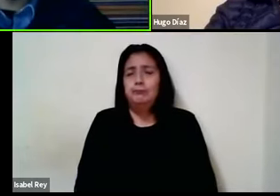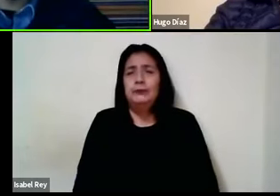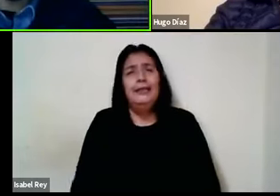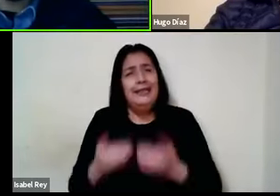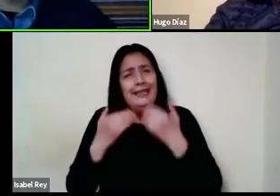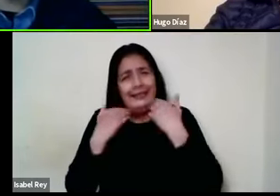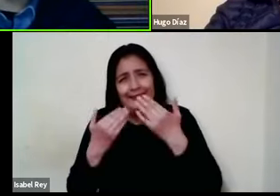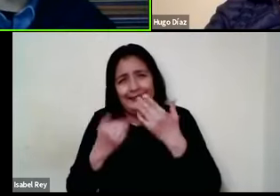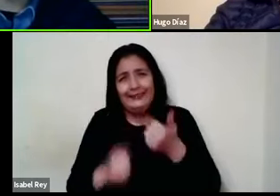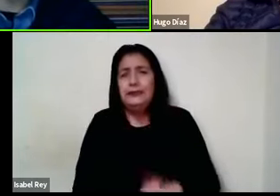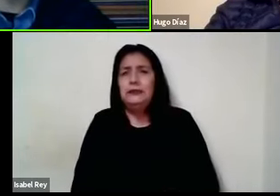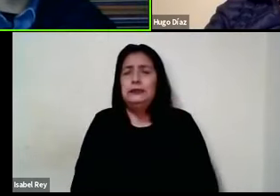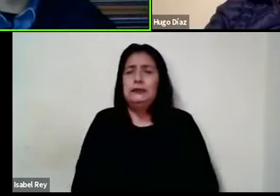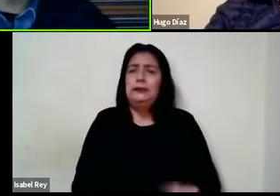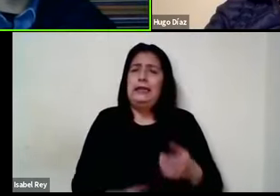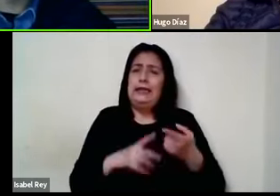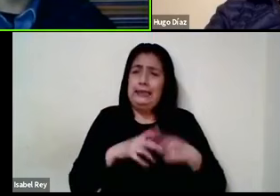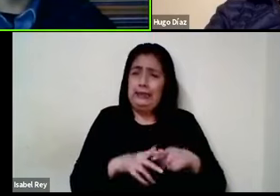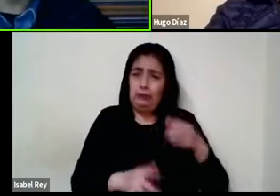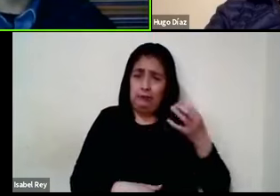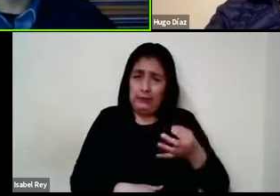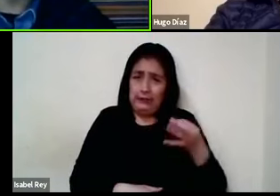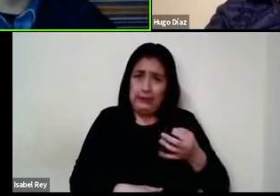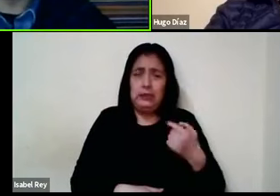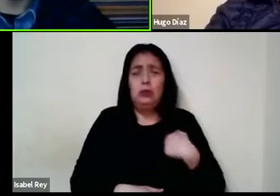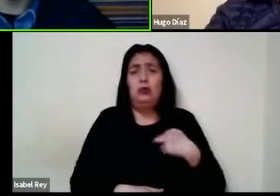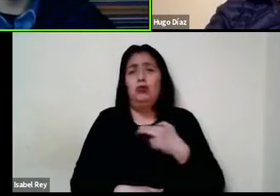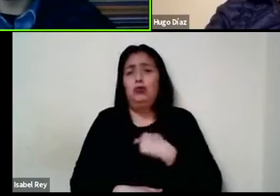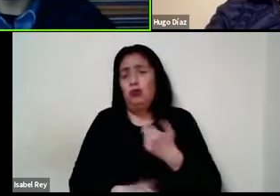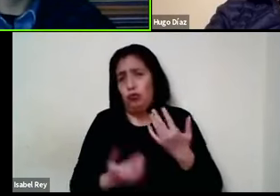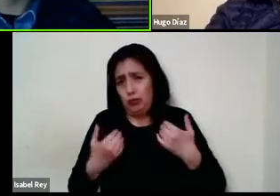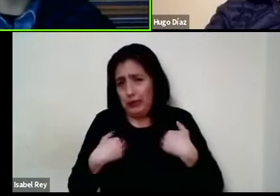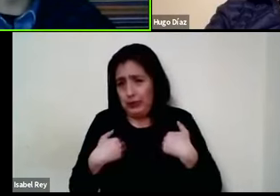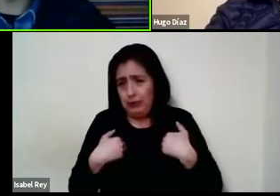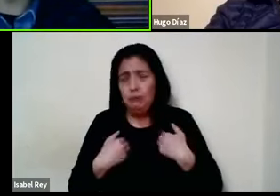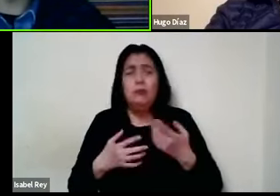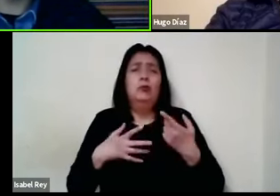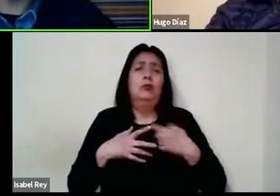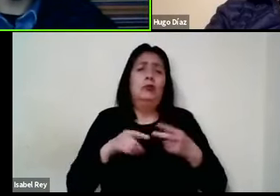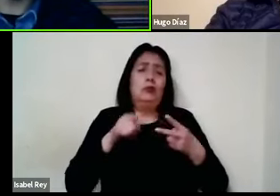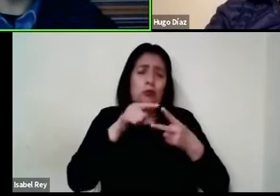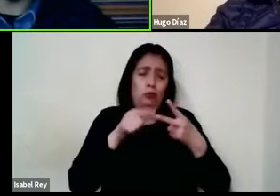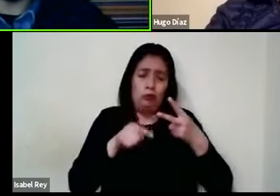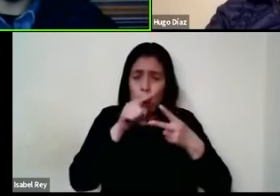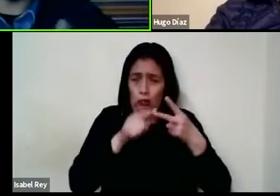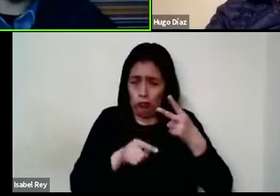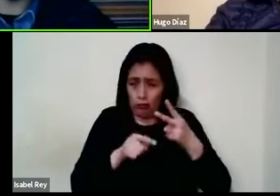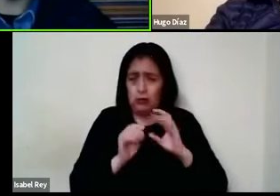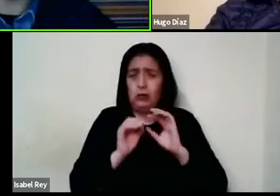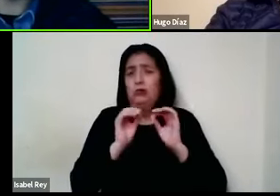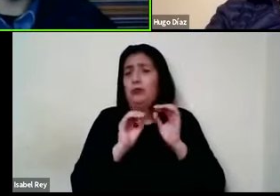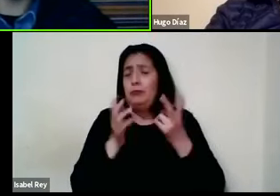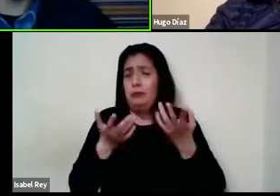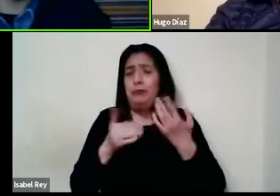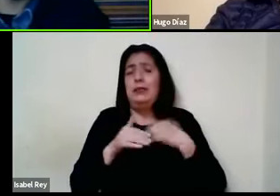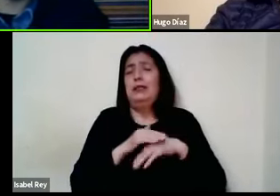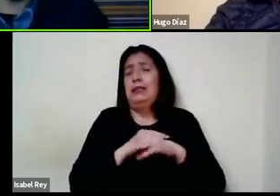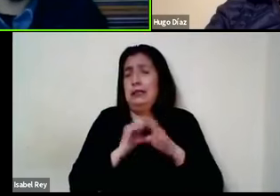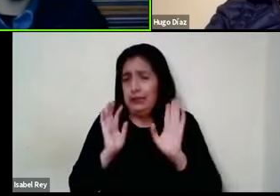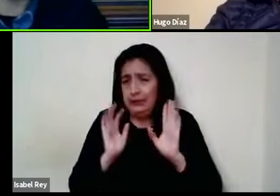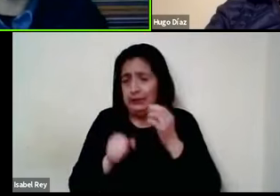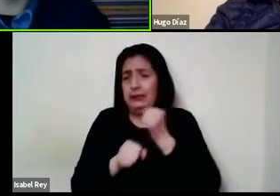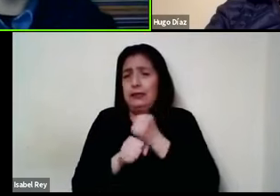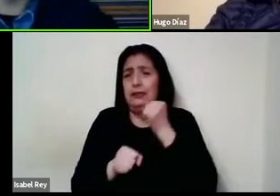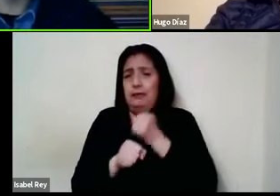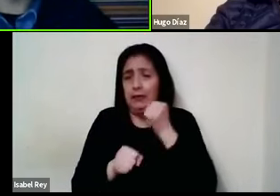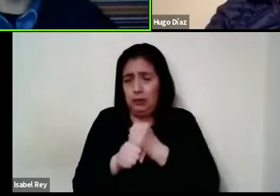Gracias. Al inicio, en realidad, tenemos que romper dos cosas. Dos cosas, y para entrar esencialmente al trabajo